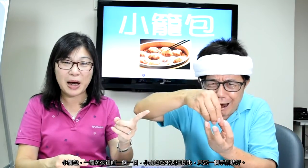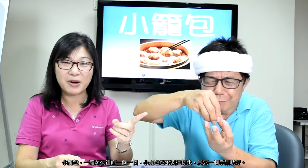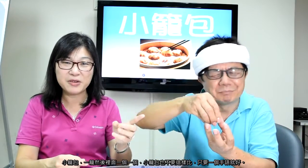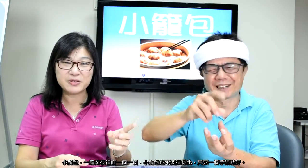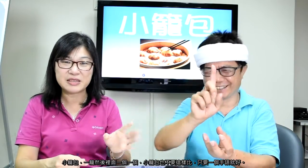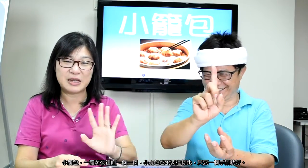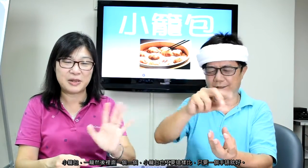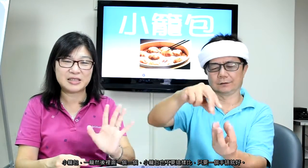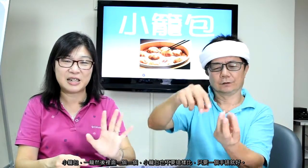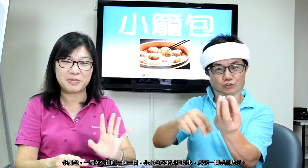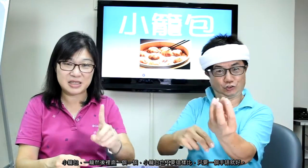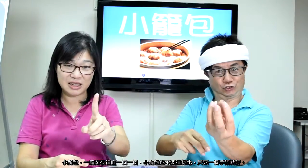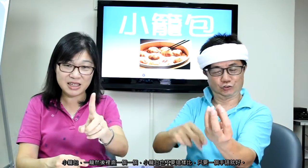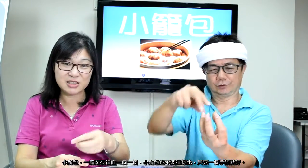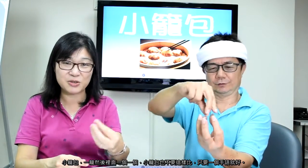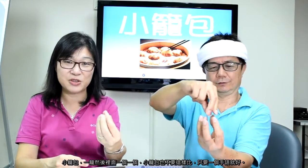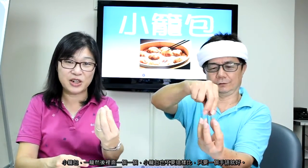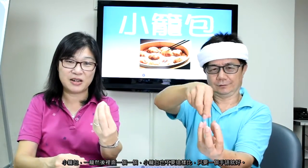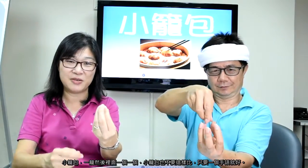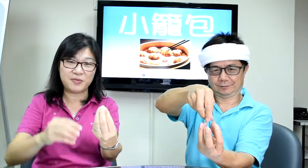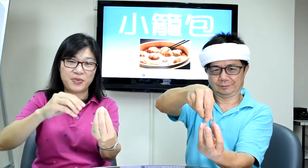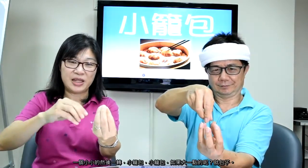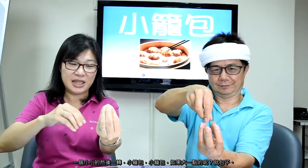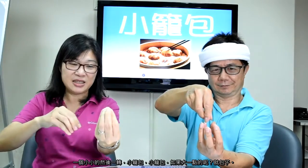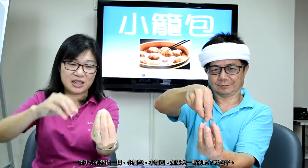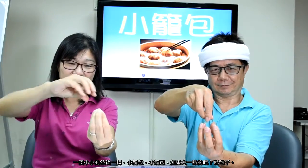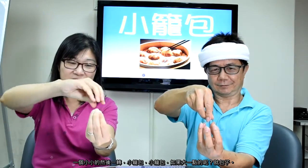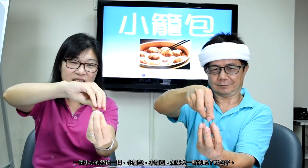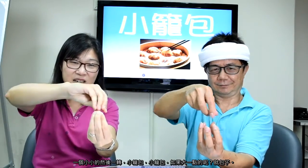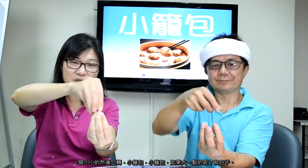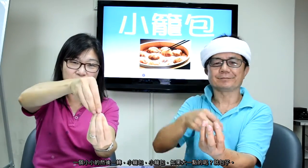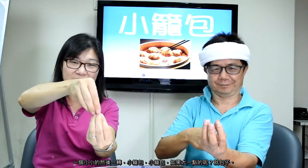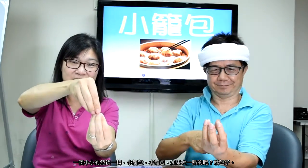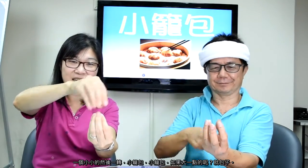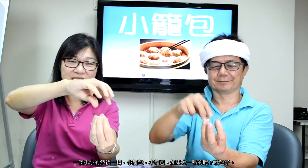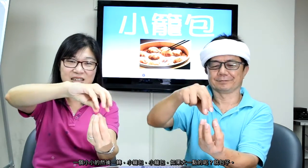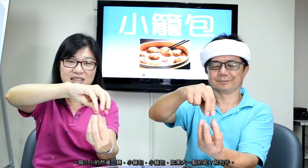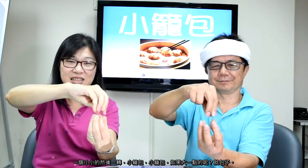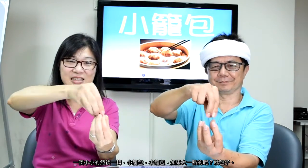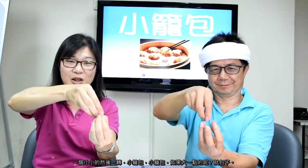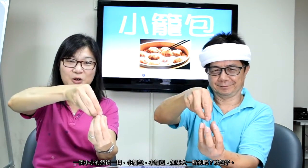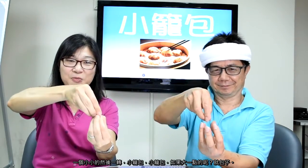包，也不要这样比，只要一个手语就好，一个小小的，然后一转，小笼